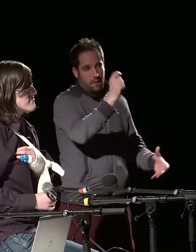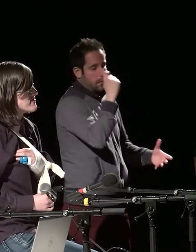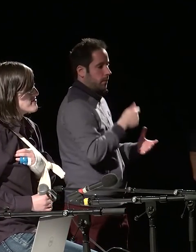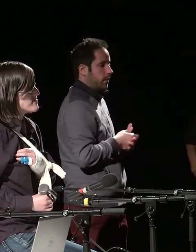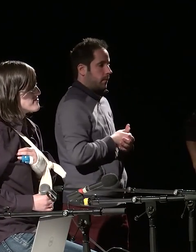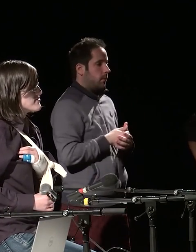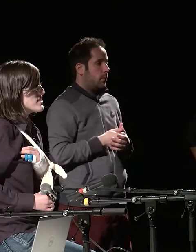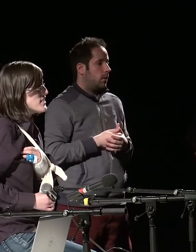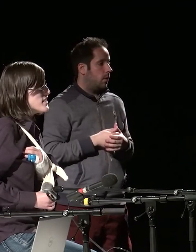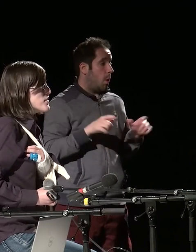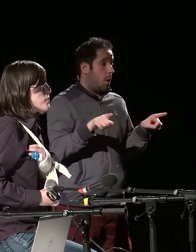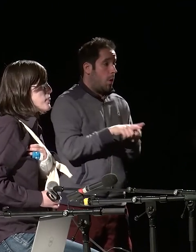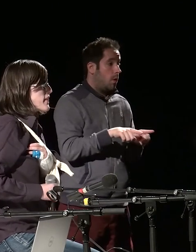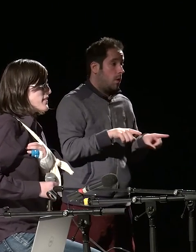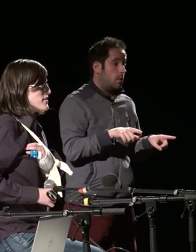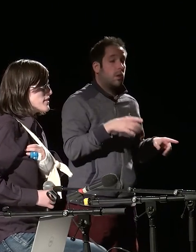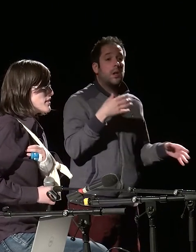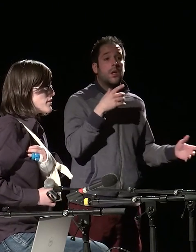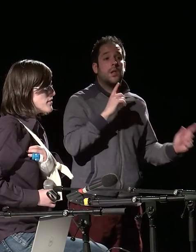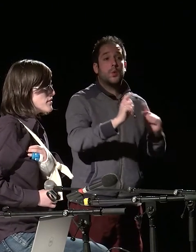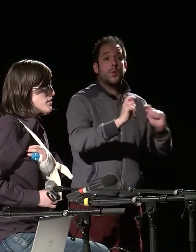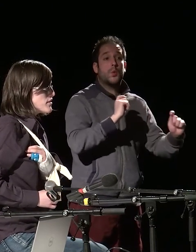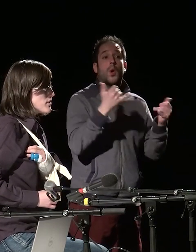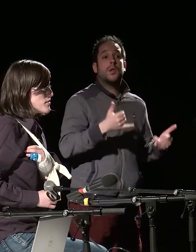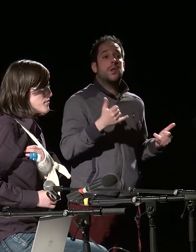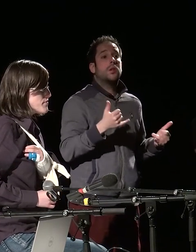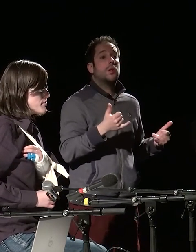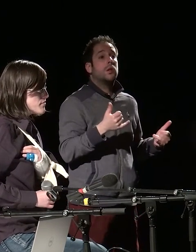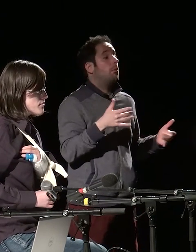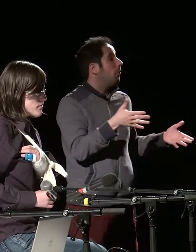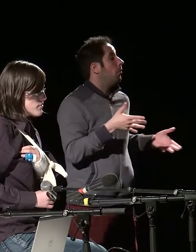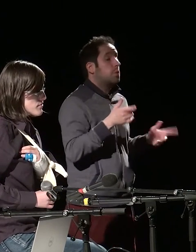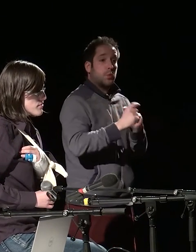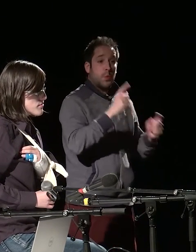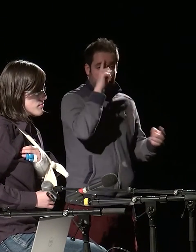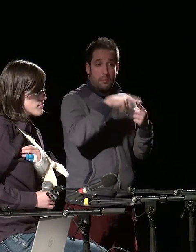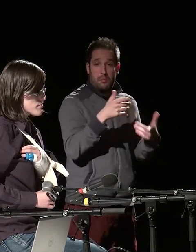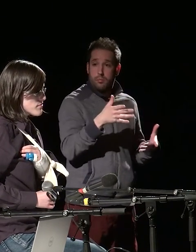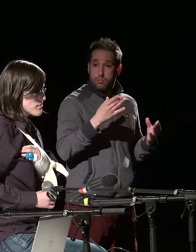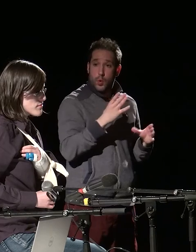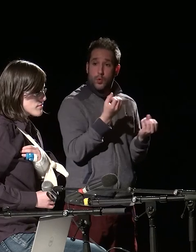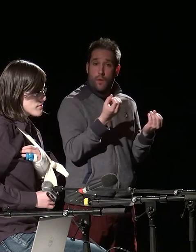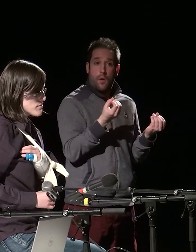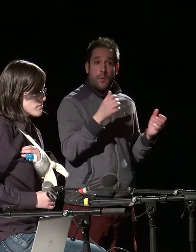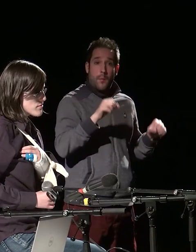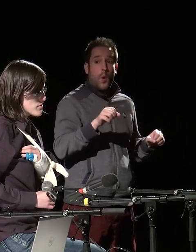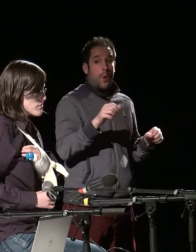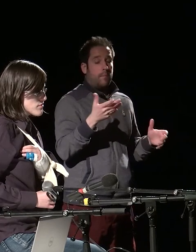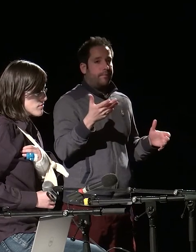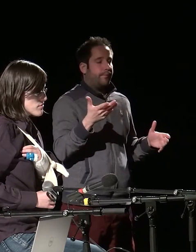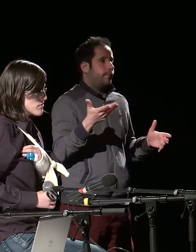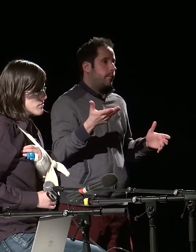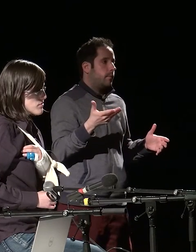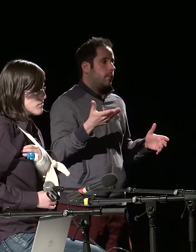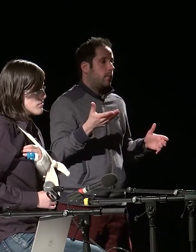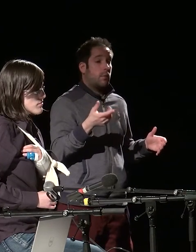mais je veux dire, on peut aussi, moi, c'est des discussions qu'on a beaucoup eues ici au sein du Hackerspace, etc. C'est-à-dire, on peut aussi se rendre compte que